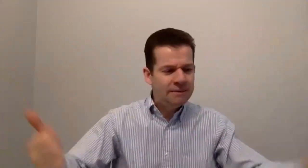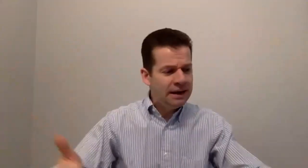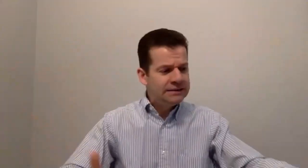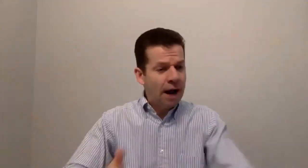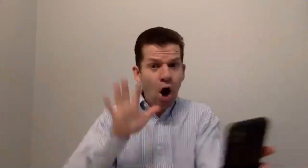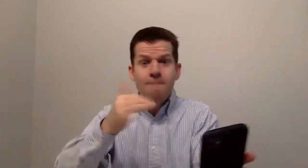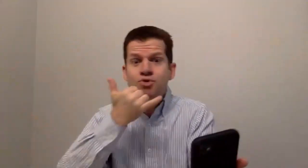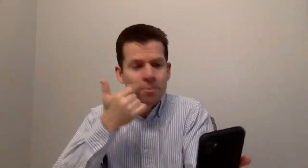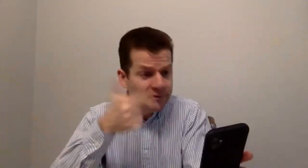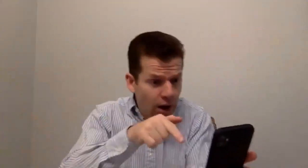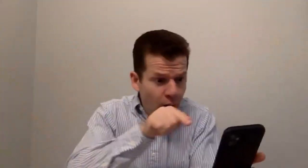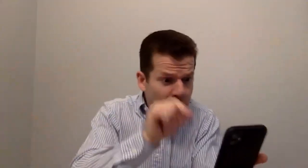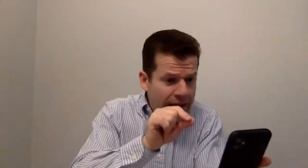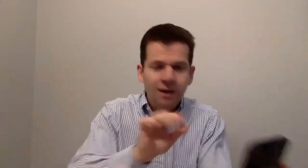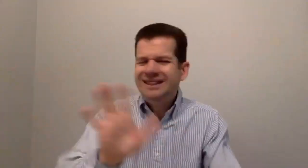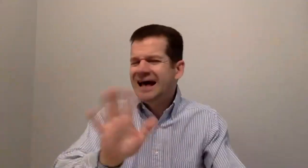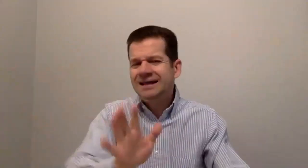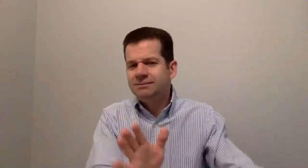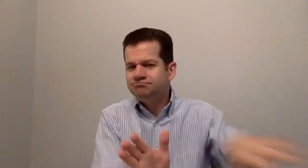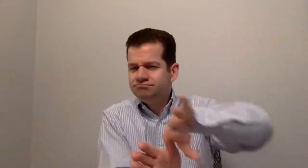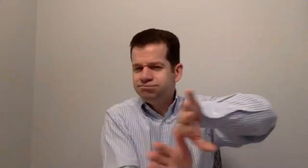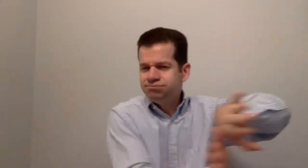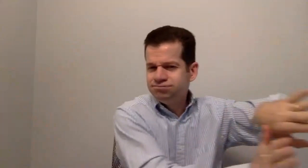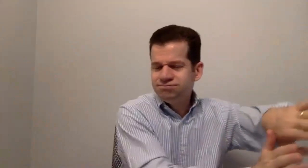chama. Oh, desculpa, o que é? Nada.